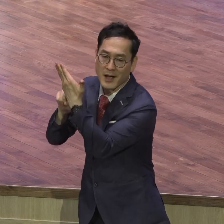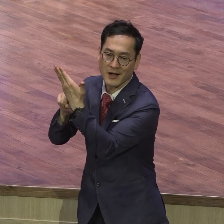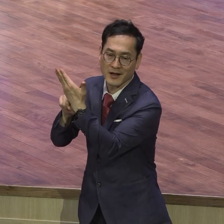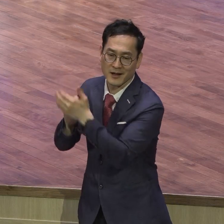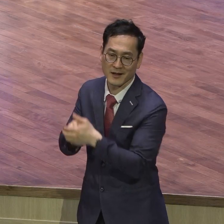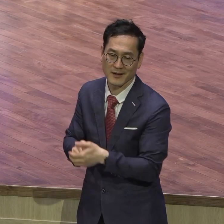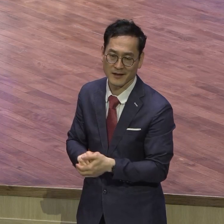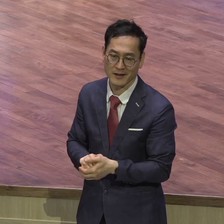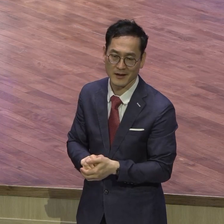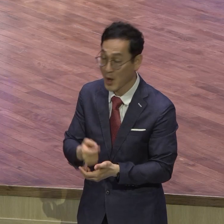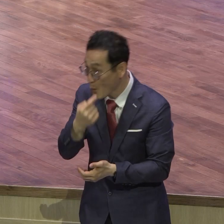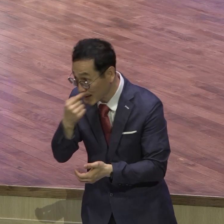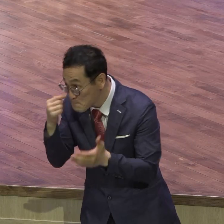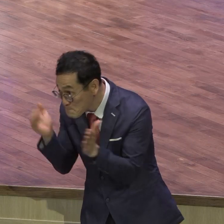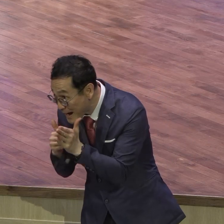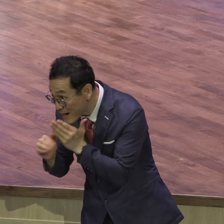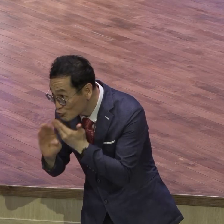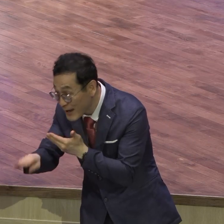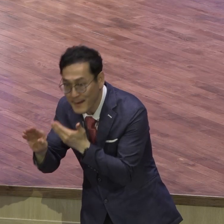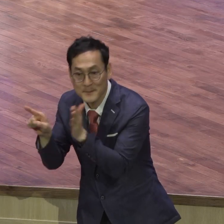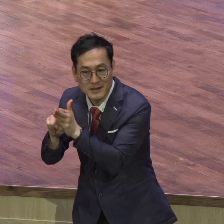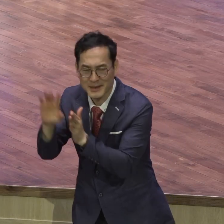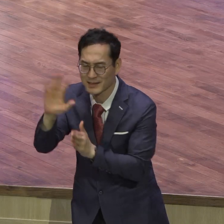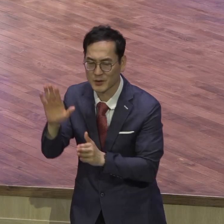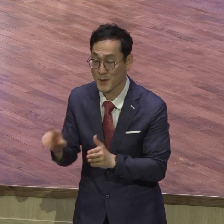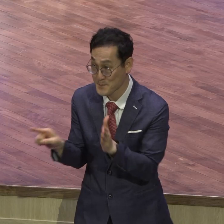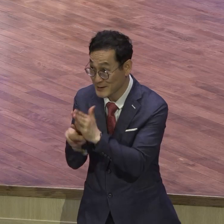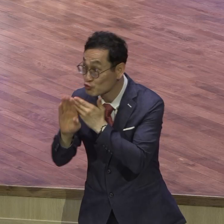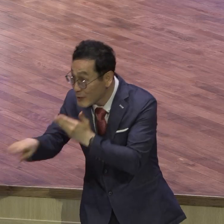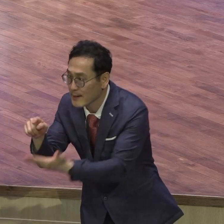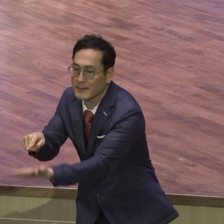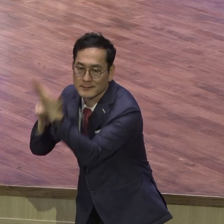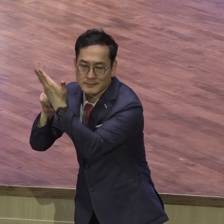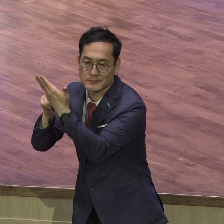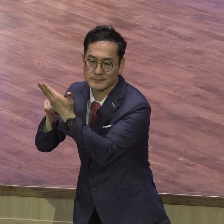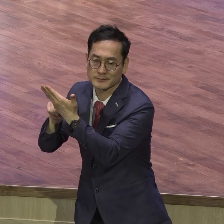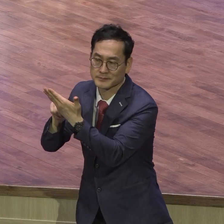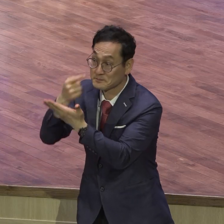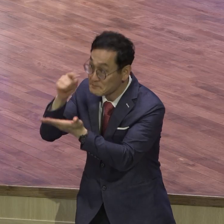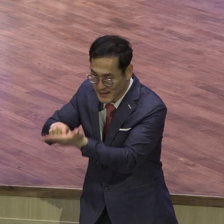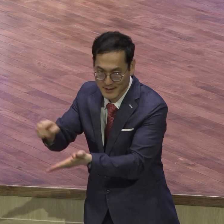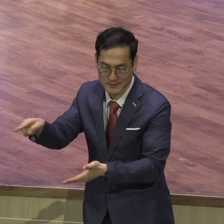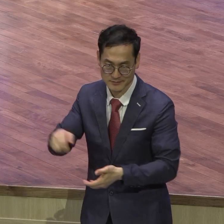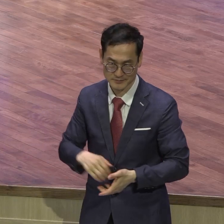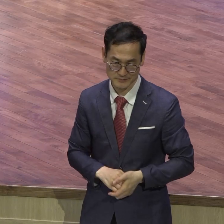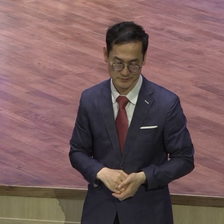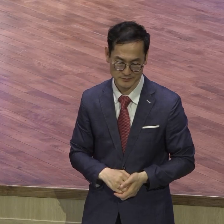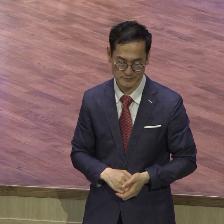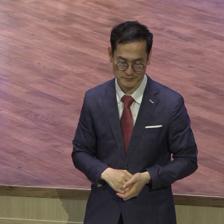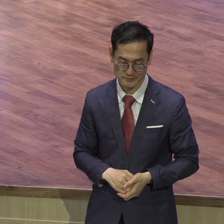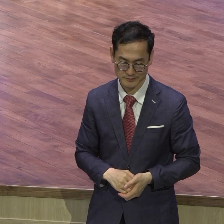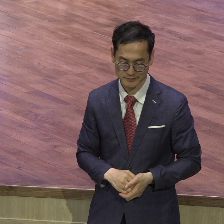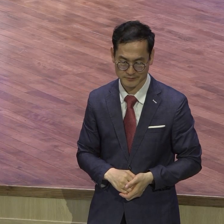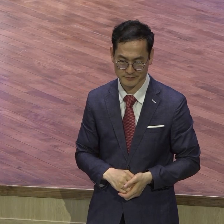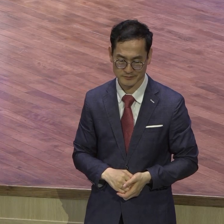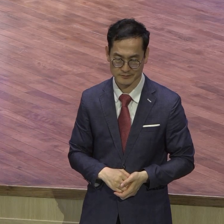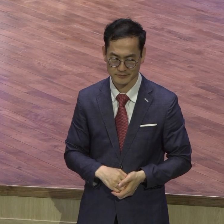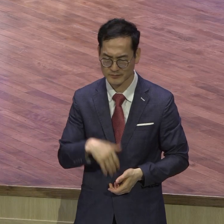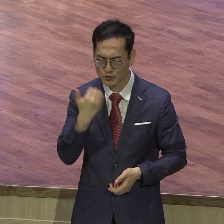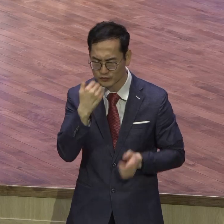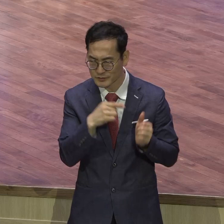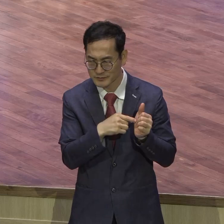보지 못하는 것을 믿는데 믿고 나면 보게 된다 그 말이에요 그 영국은 그런 말이에요 우리가